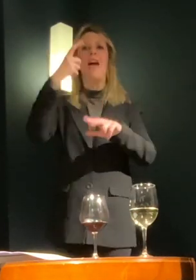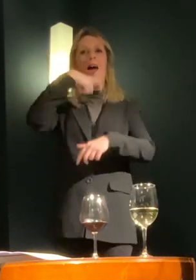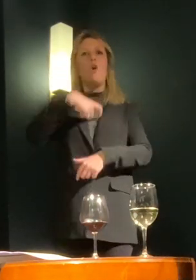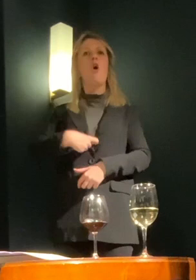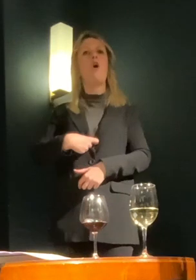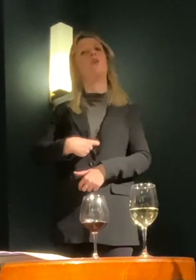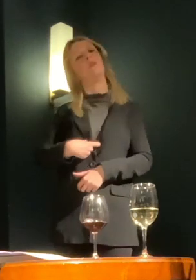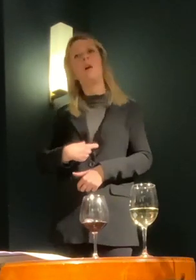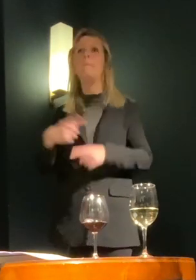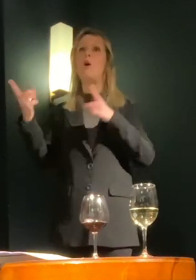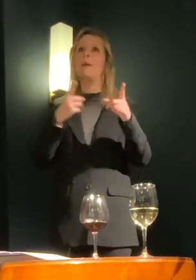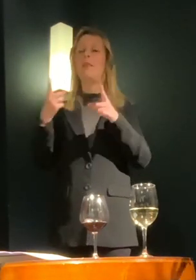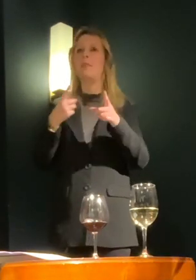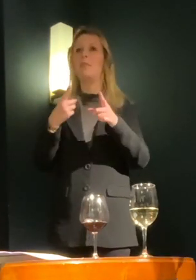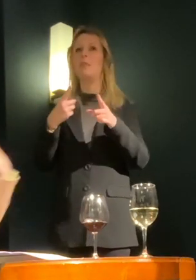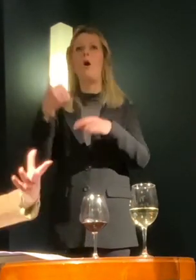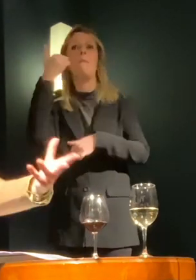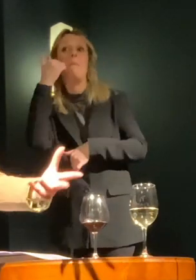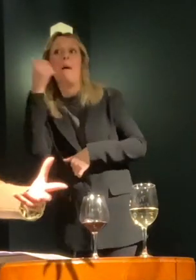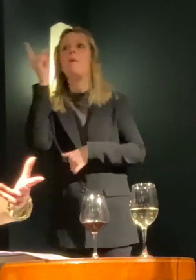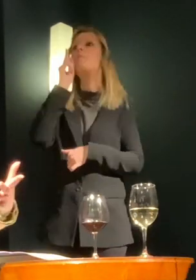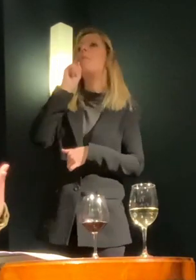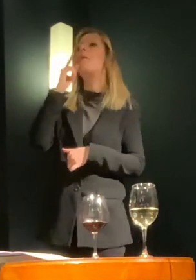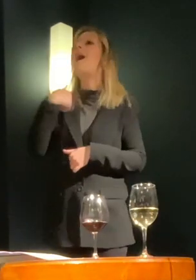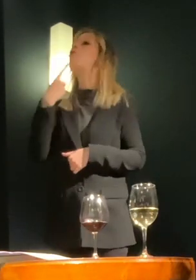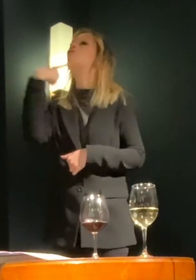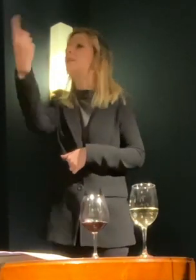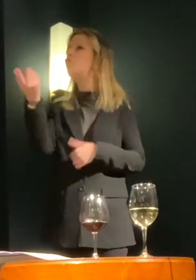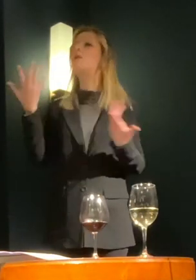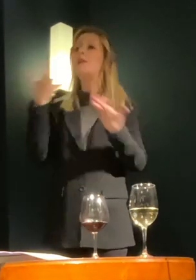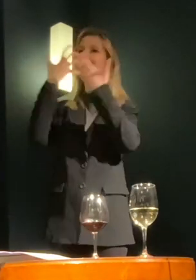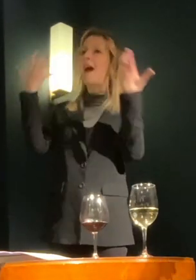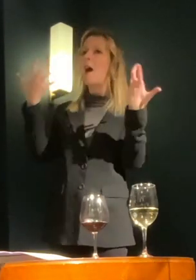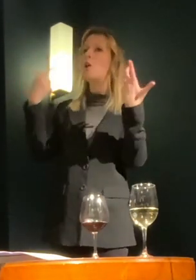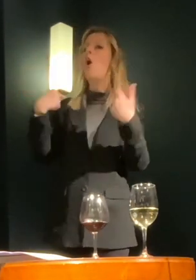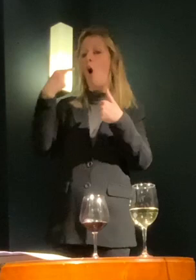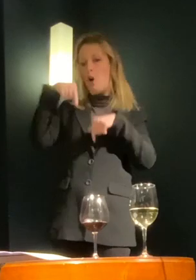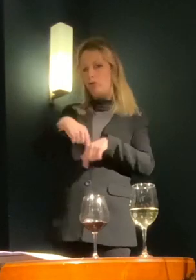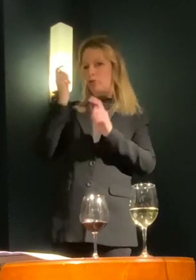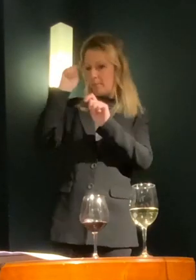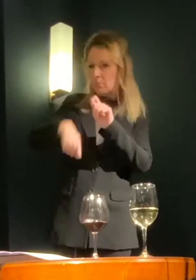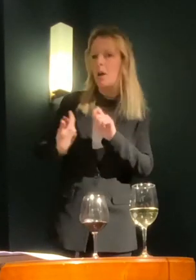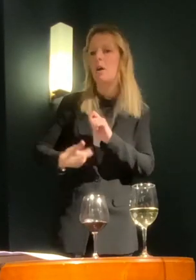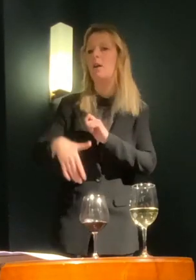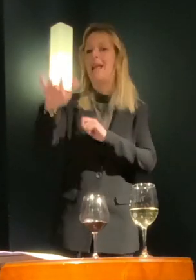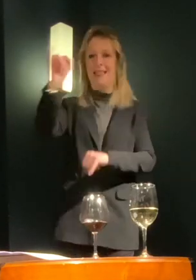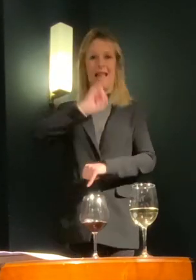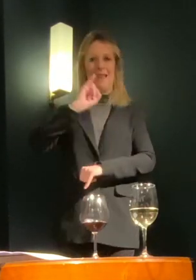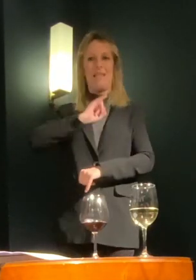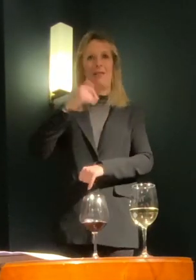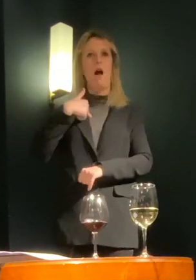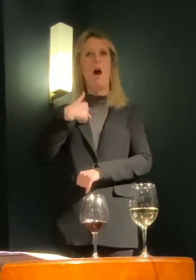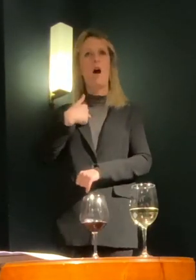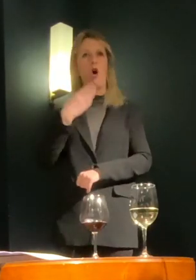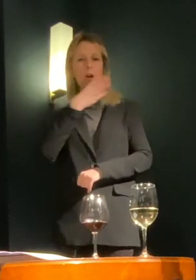inteso come quel momento in cui tu vai da mamma, papà, amici, cose, e lo dici: io da oggi sarò così, questa è la mia nuova identità, questo è il mio nuovo